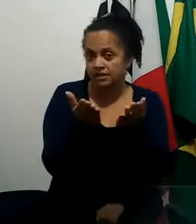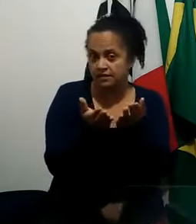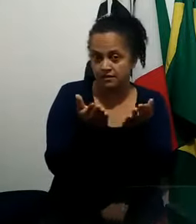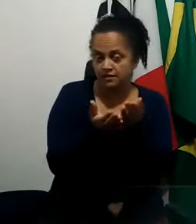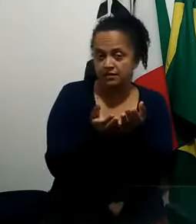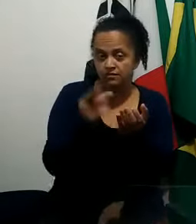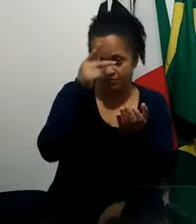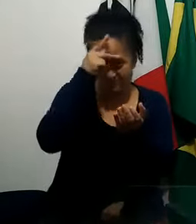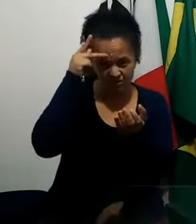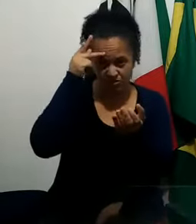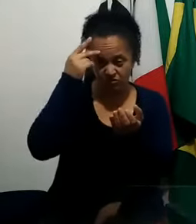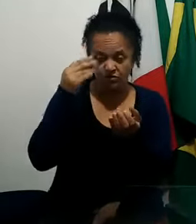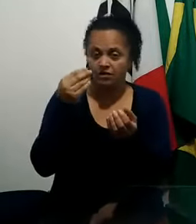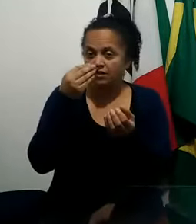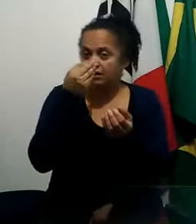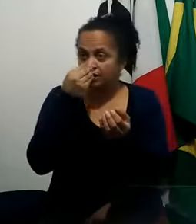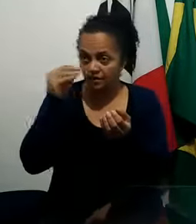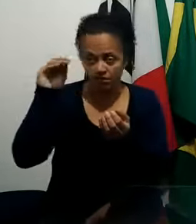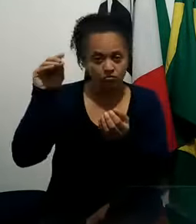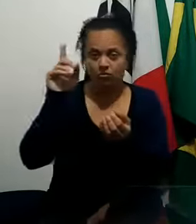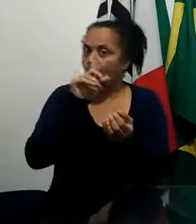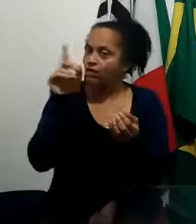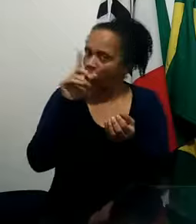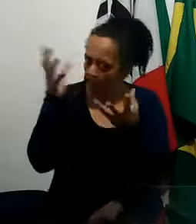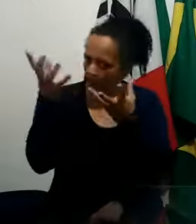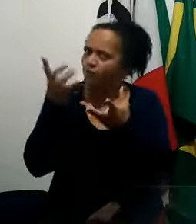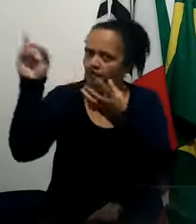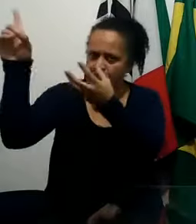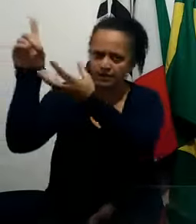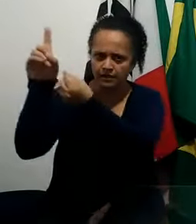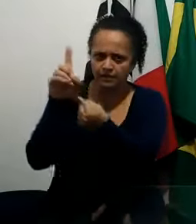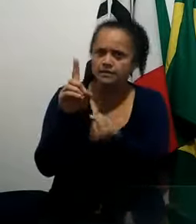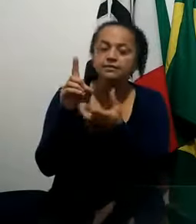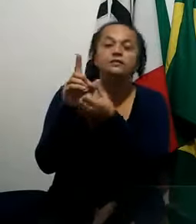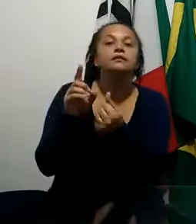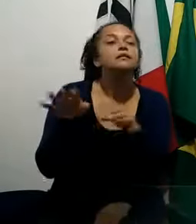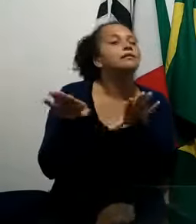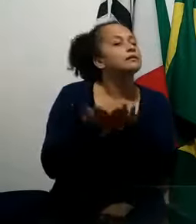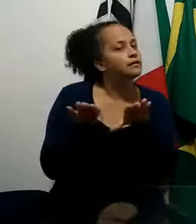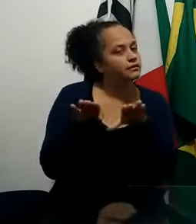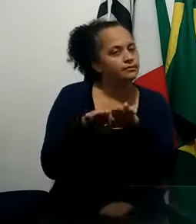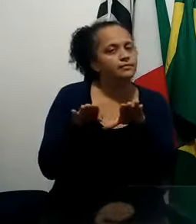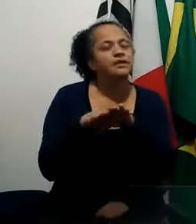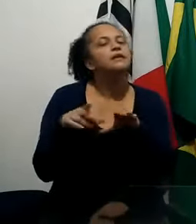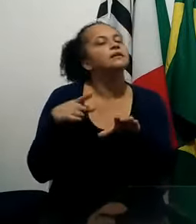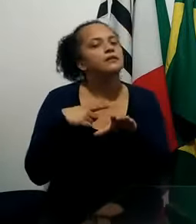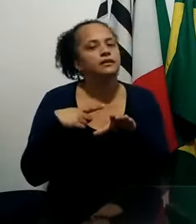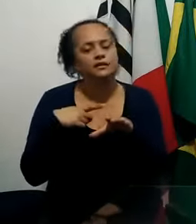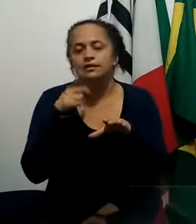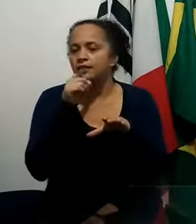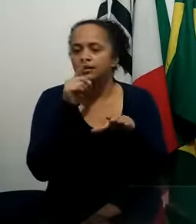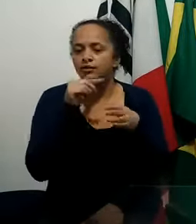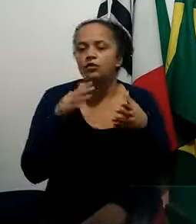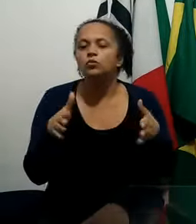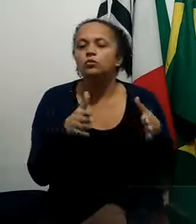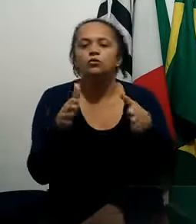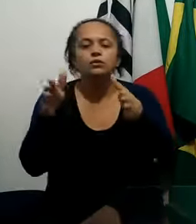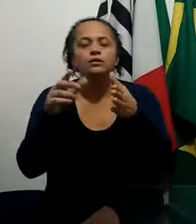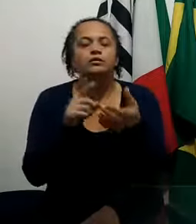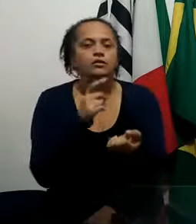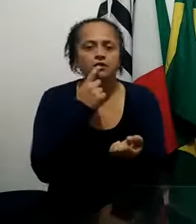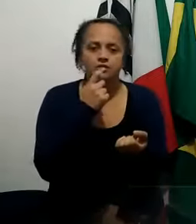a besta nem o anticristo, também os rios, as fontes das águas, né, vão ser derramados